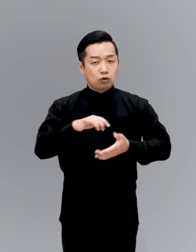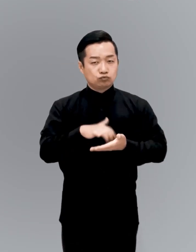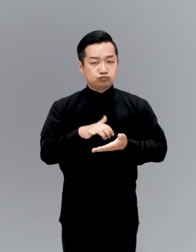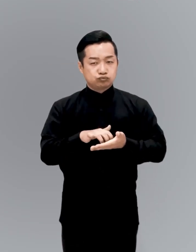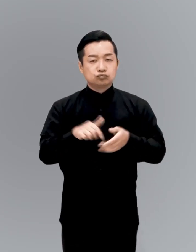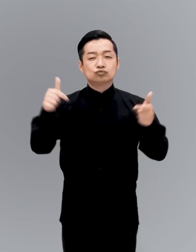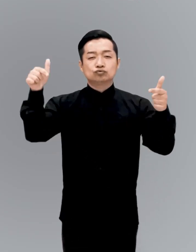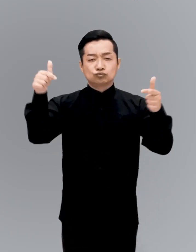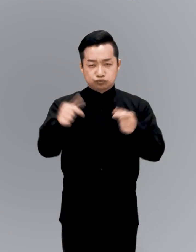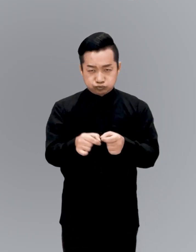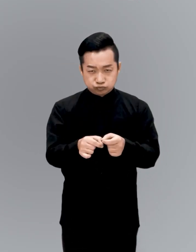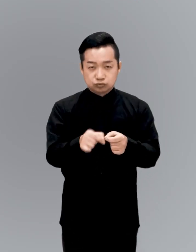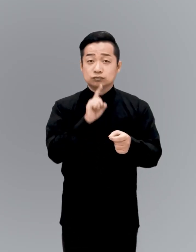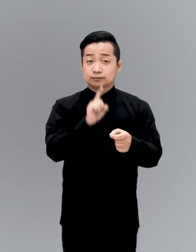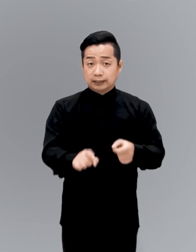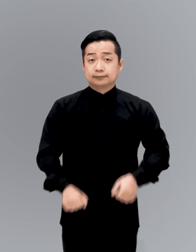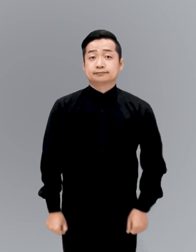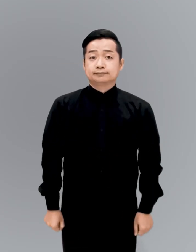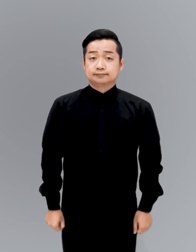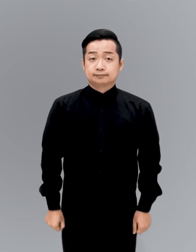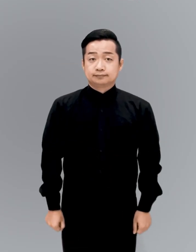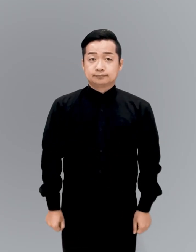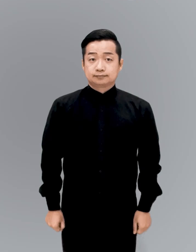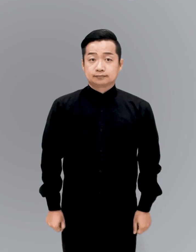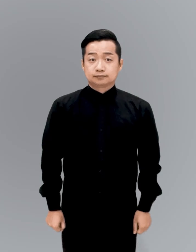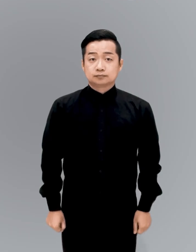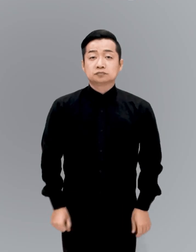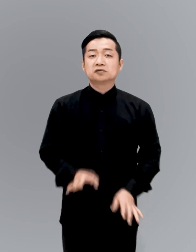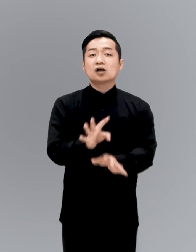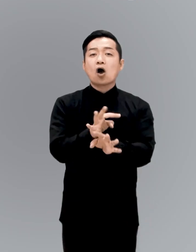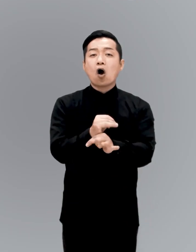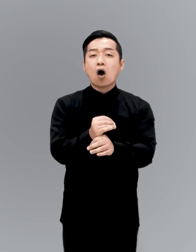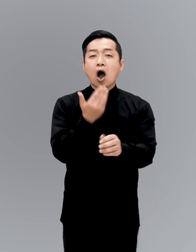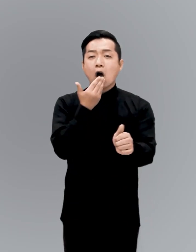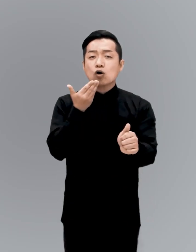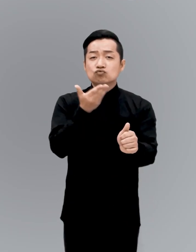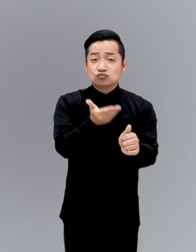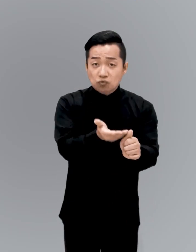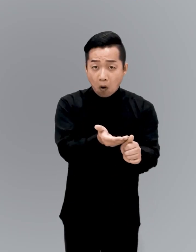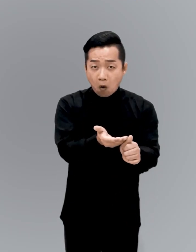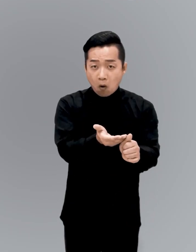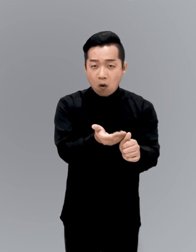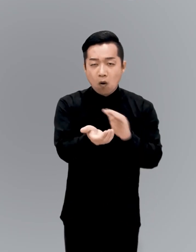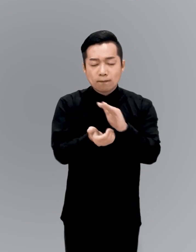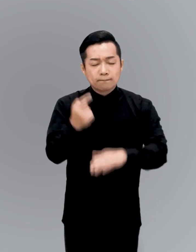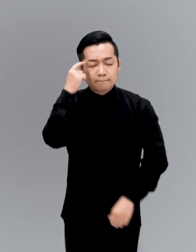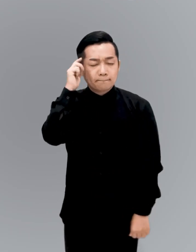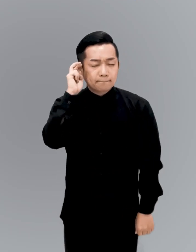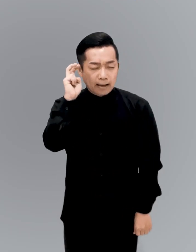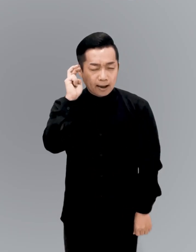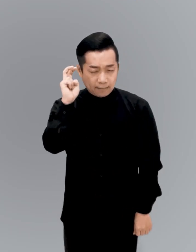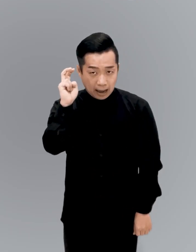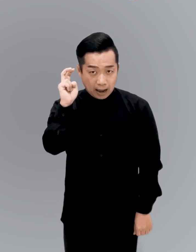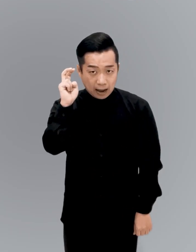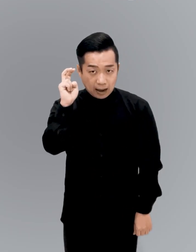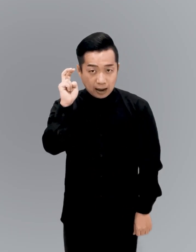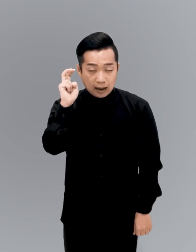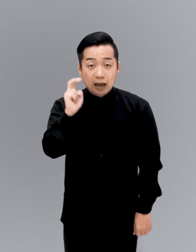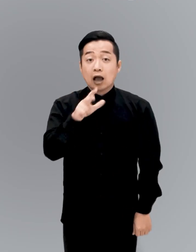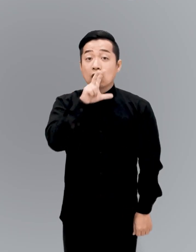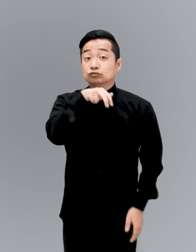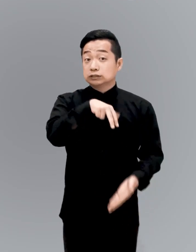도파민 수치는 서서히 떨어지기 시작한다. 언제쯤 사료가 날아올지 예측할 수 있게 되면